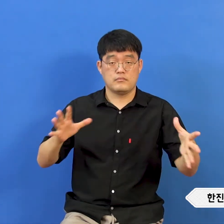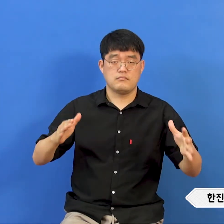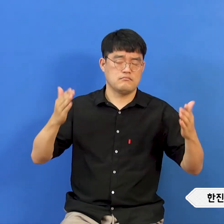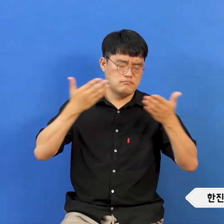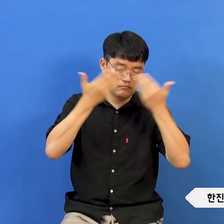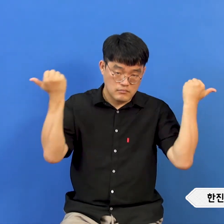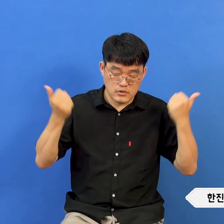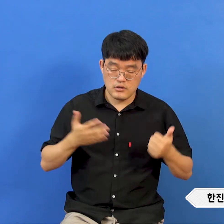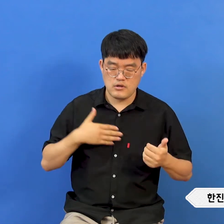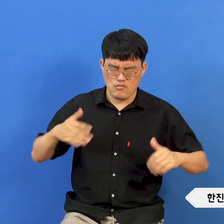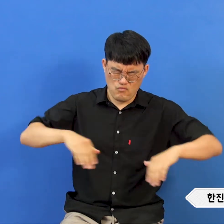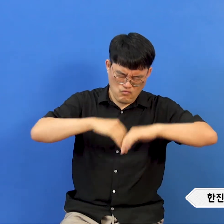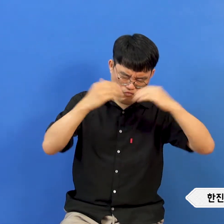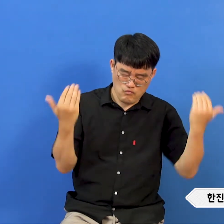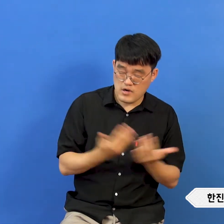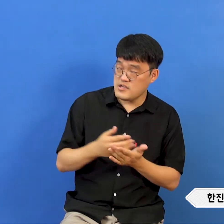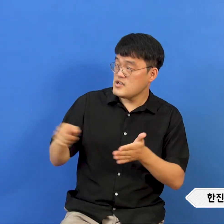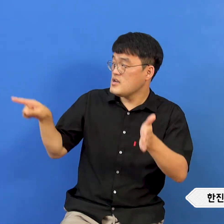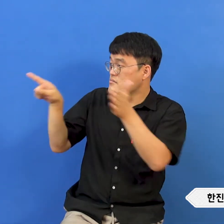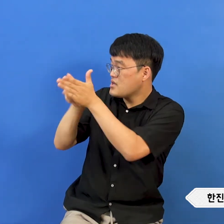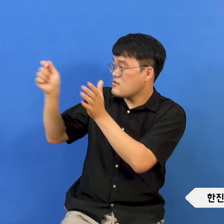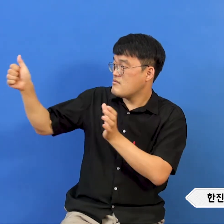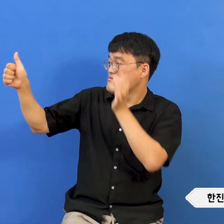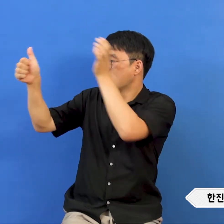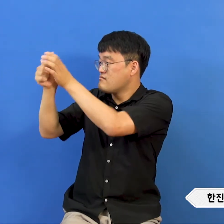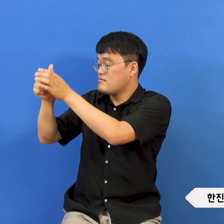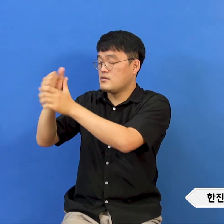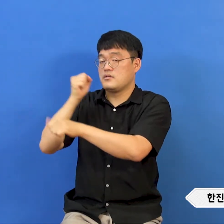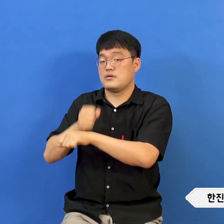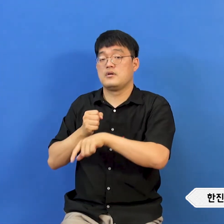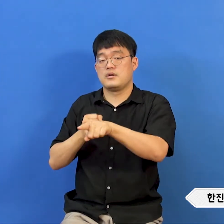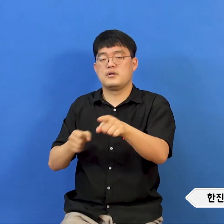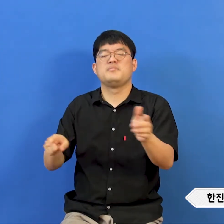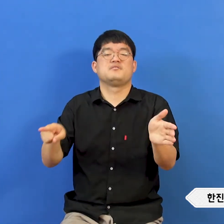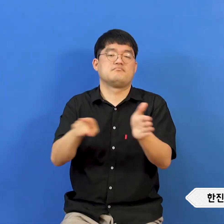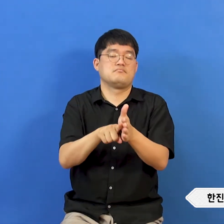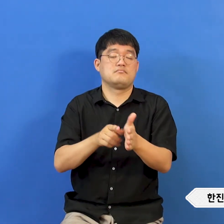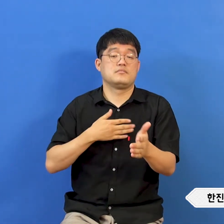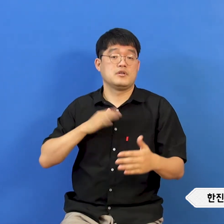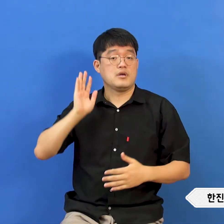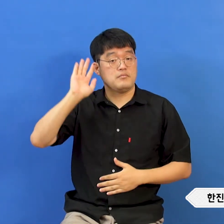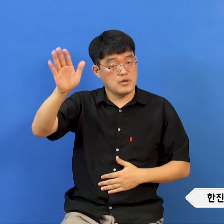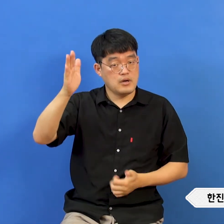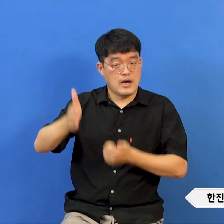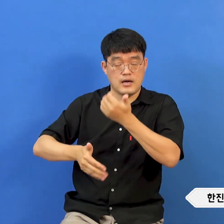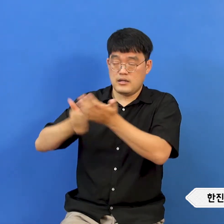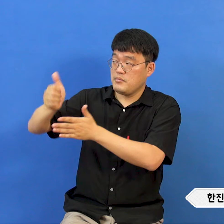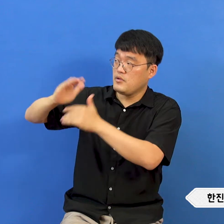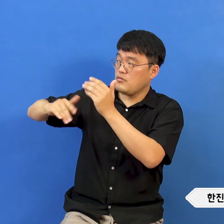맡긴 것입니다. 그게 믿음이죠. 자기의 미래를 완전히 하나님의 손에 맡긴 것입니다.